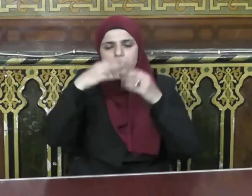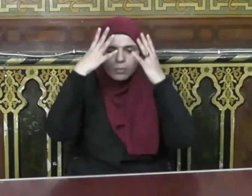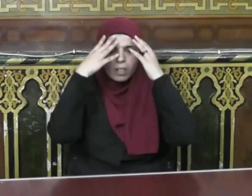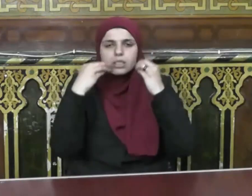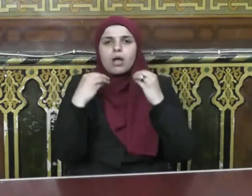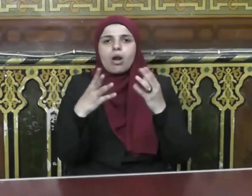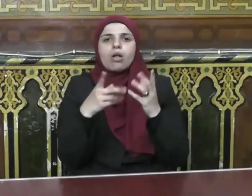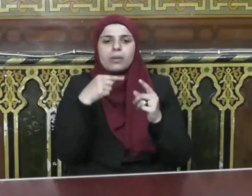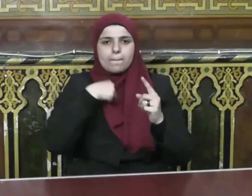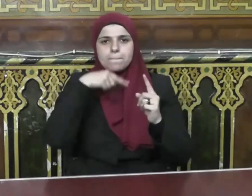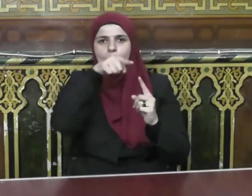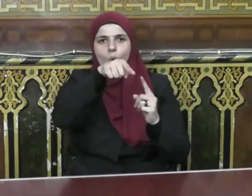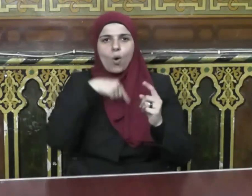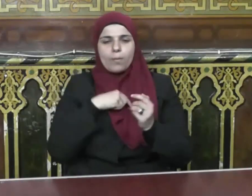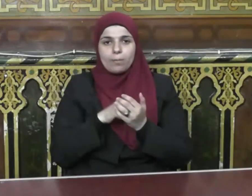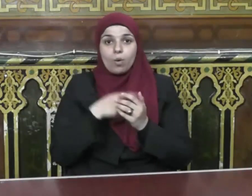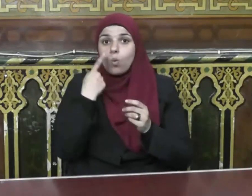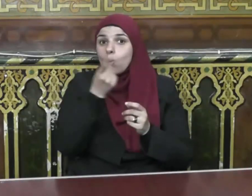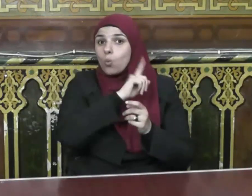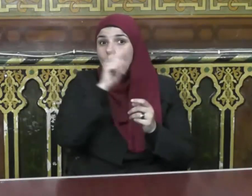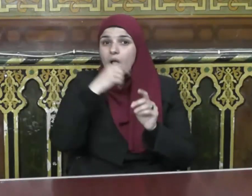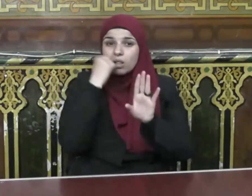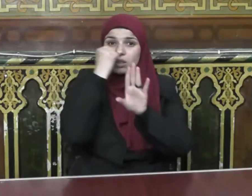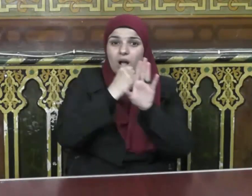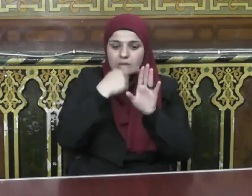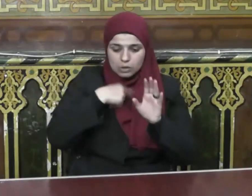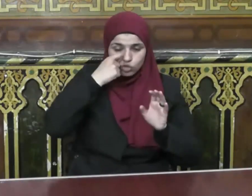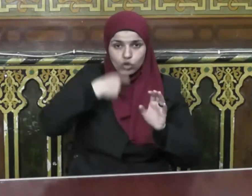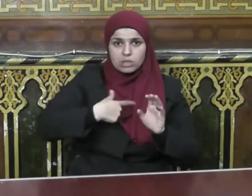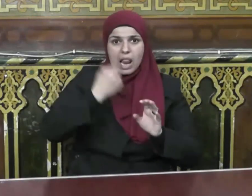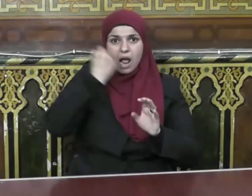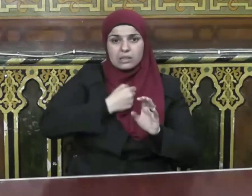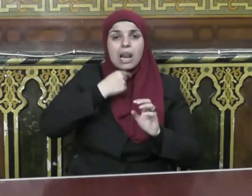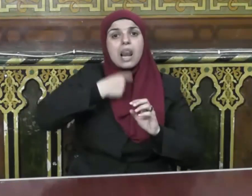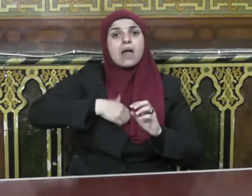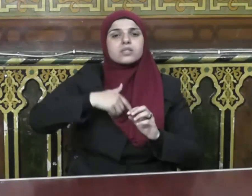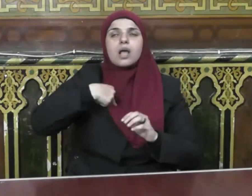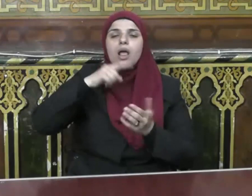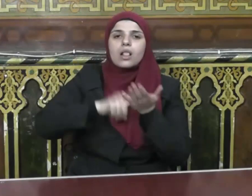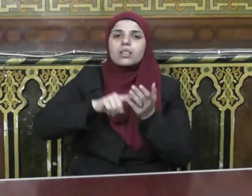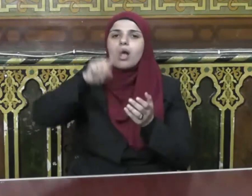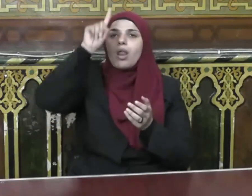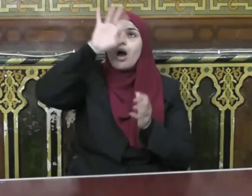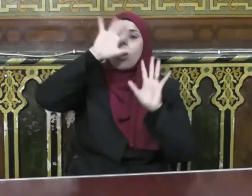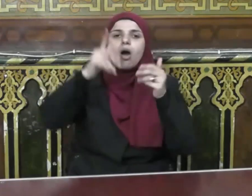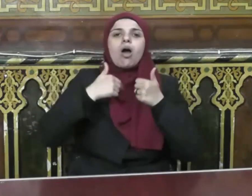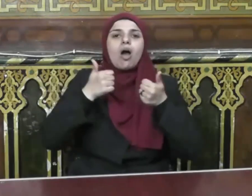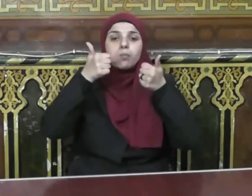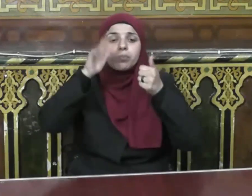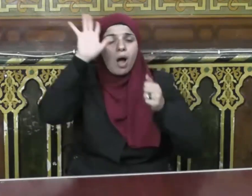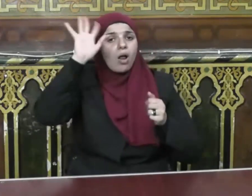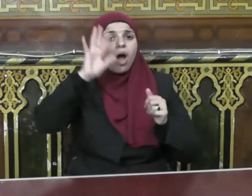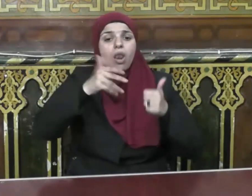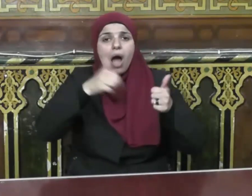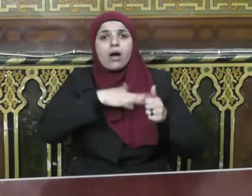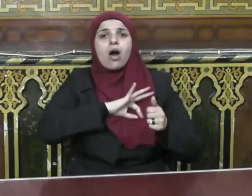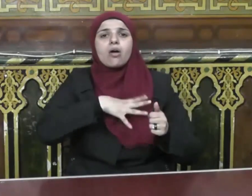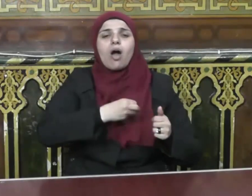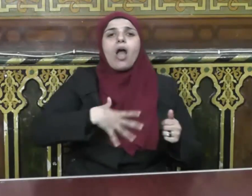تراض منكم، ولا تقتلوا أنفسكم إن الله كان بكم رحيما. وقال تعالى: